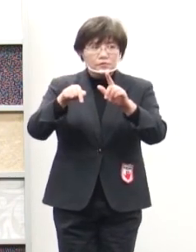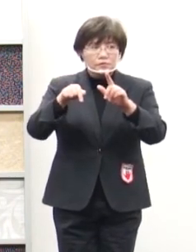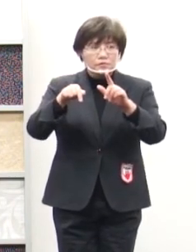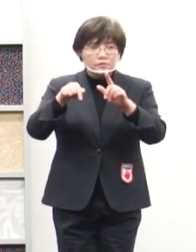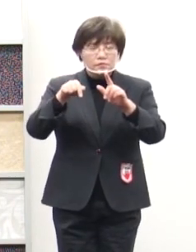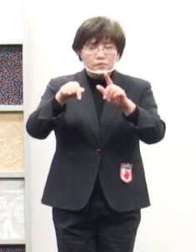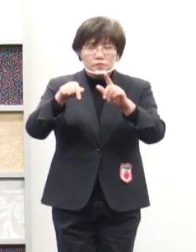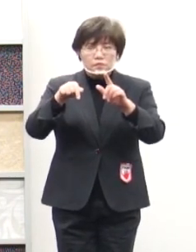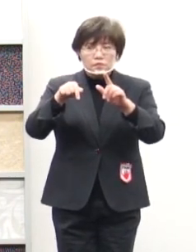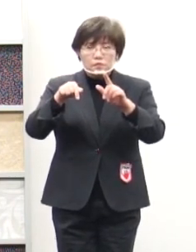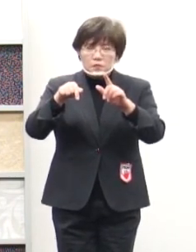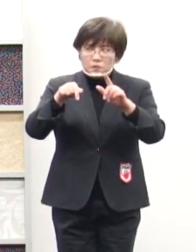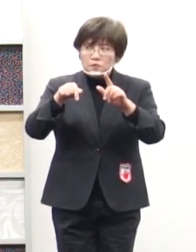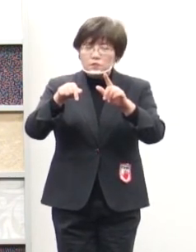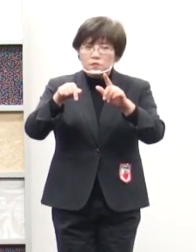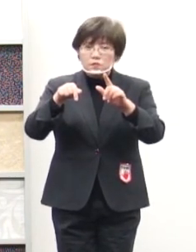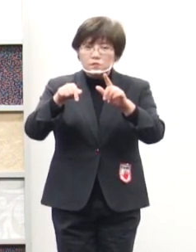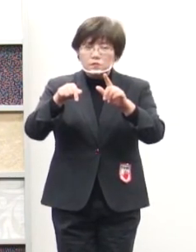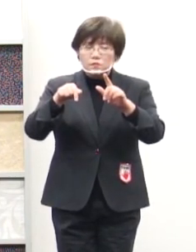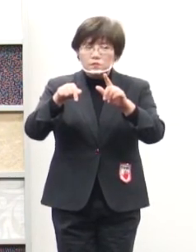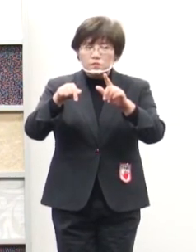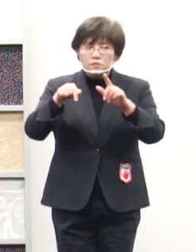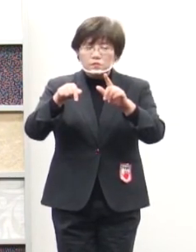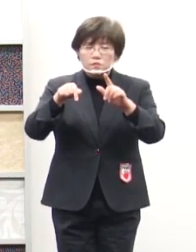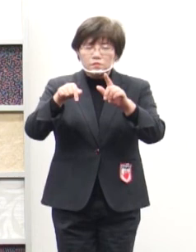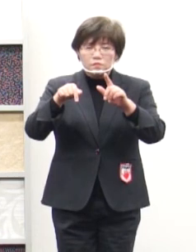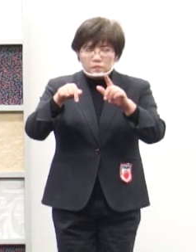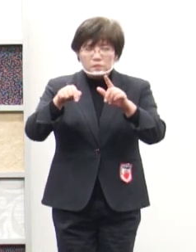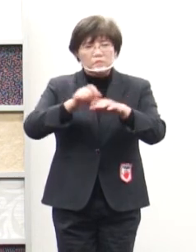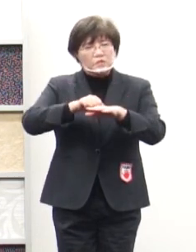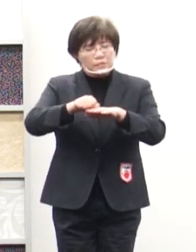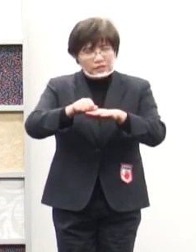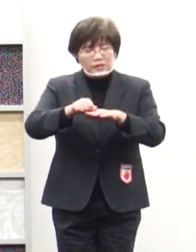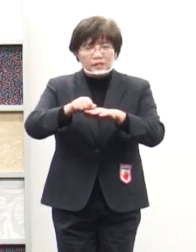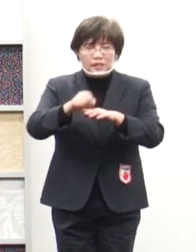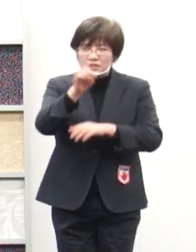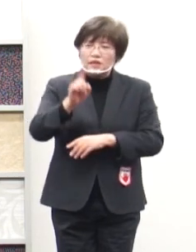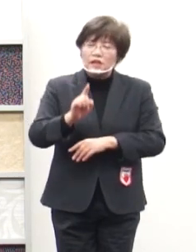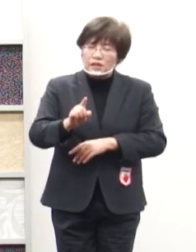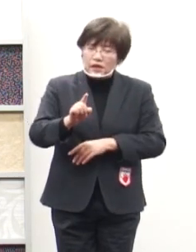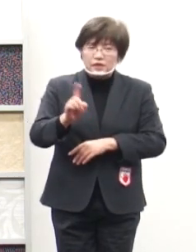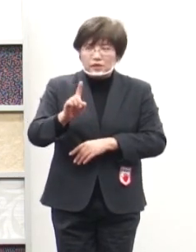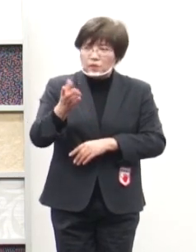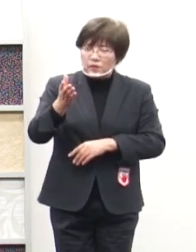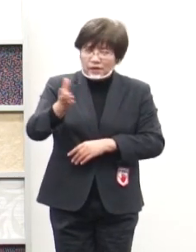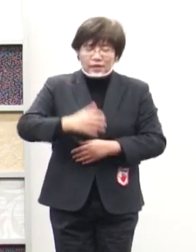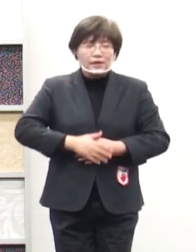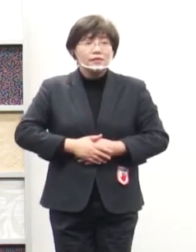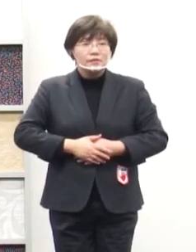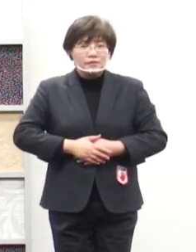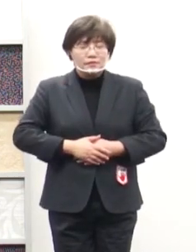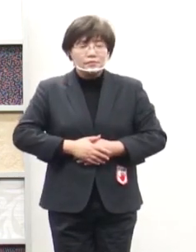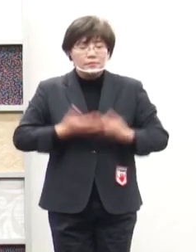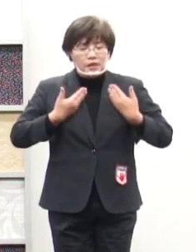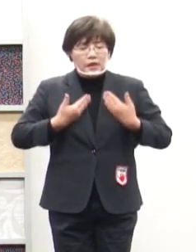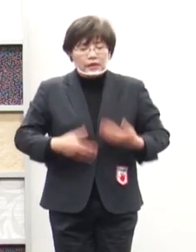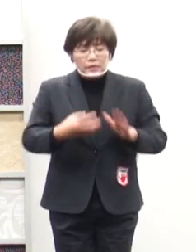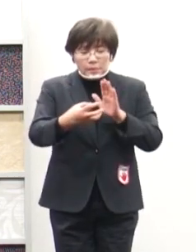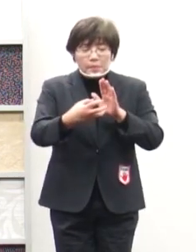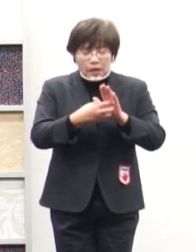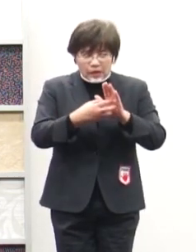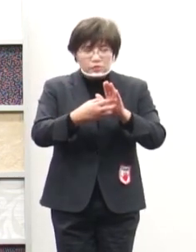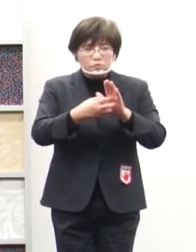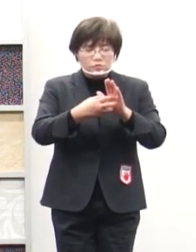と思うんですけど、どうでしょうか。そのグリーンゾーンがですね、取ってないところにはその協力金は出せない